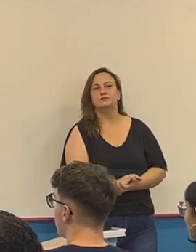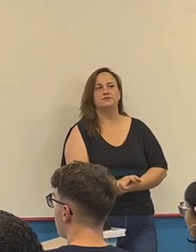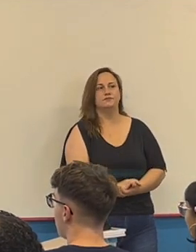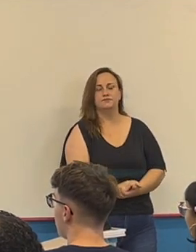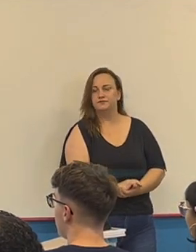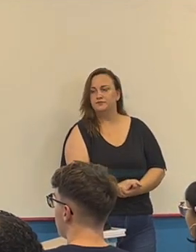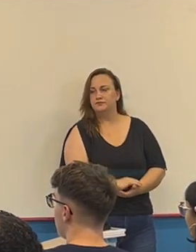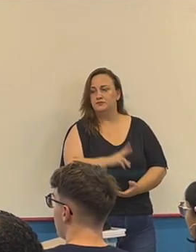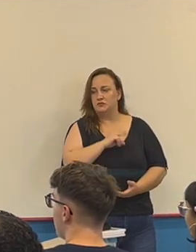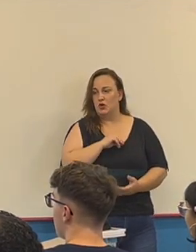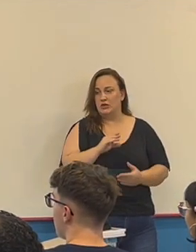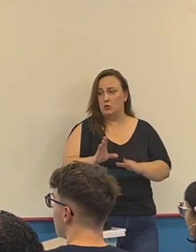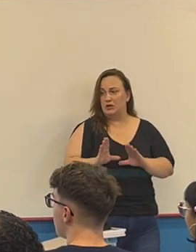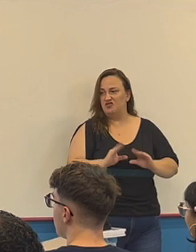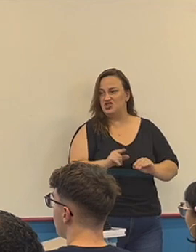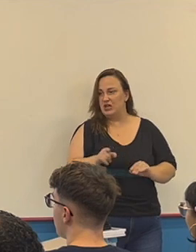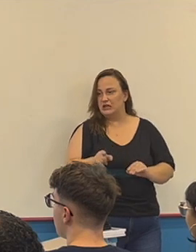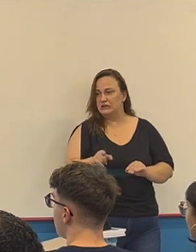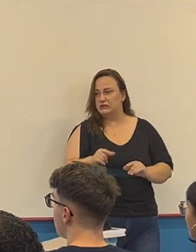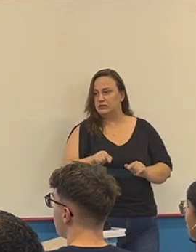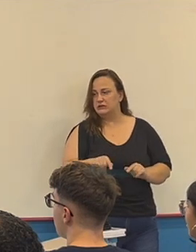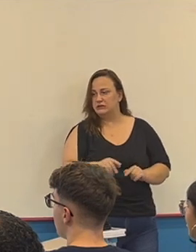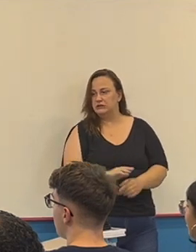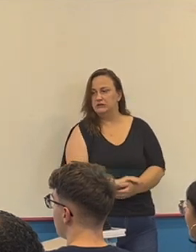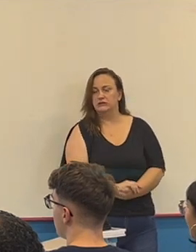Ih, caramba, tem que fechar esse, né?